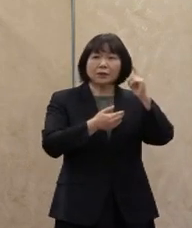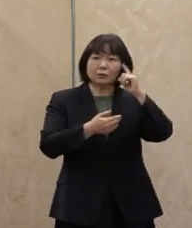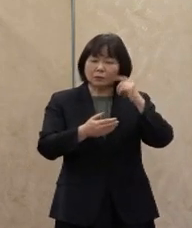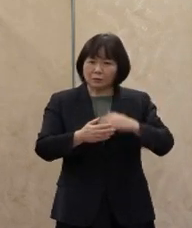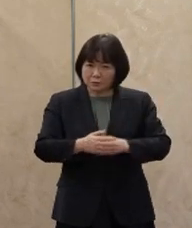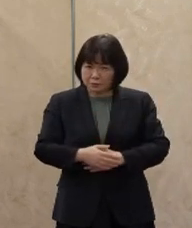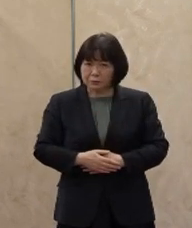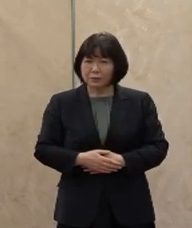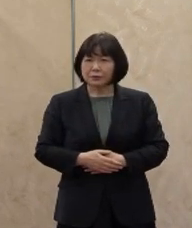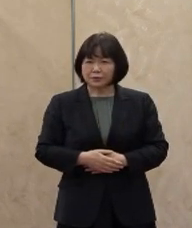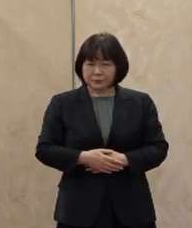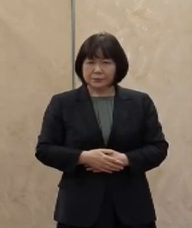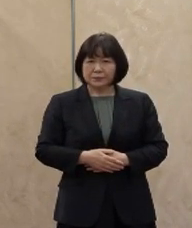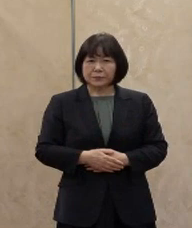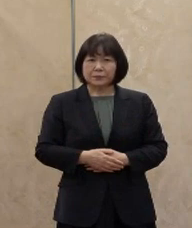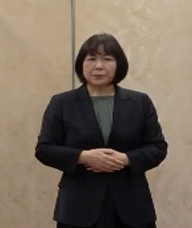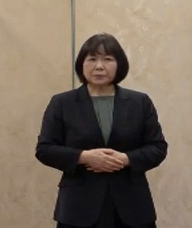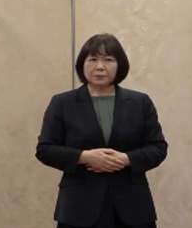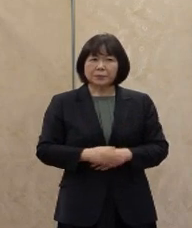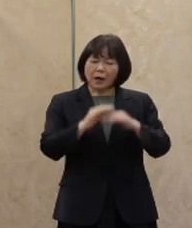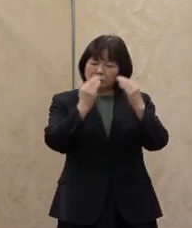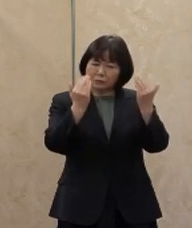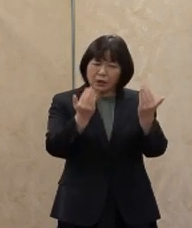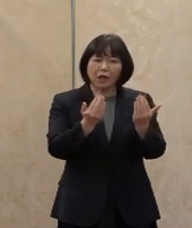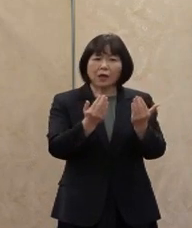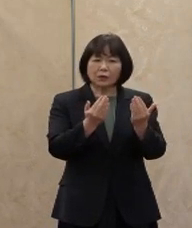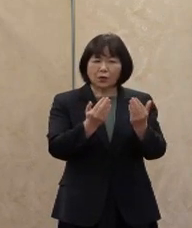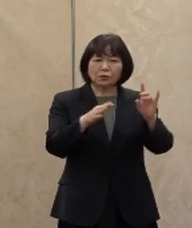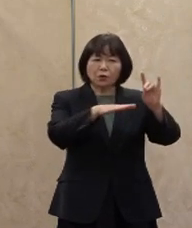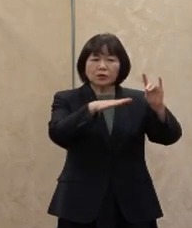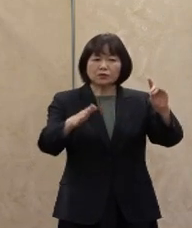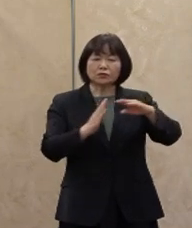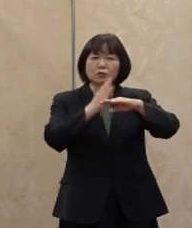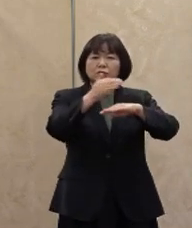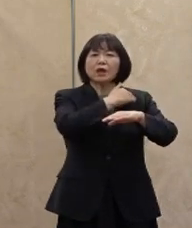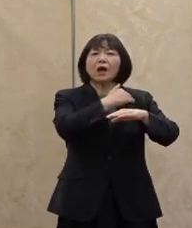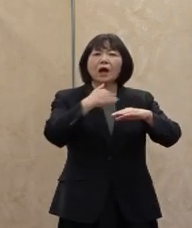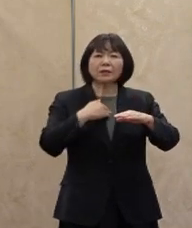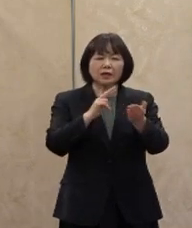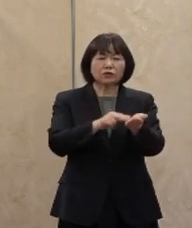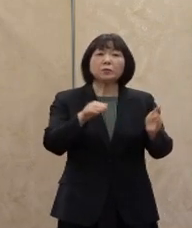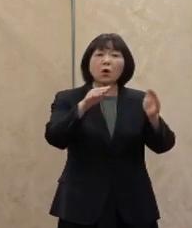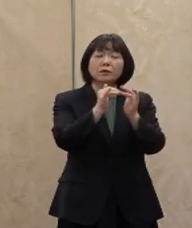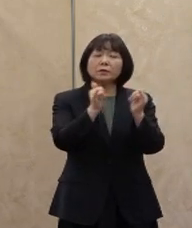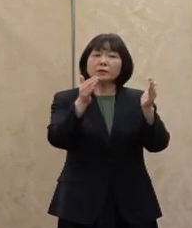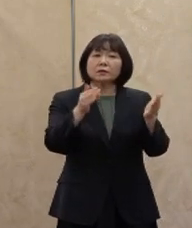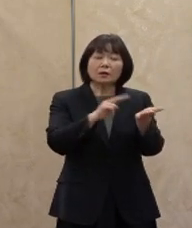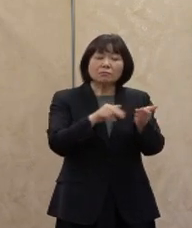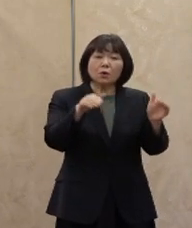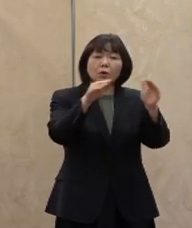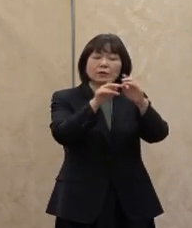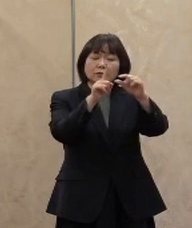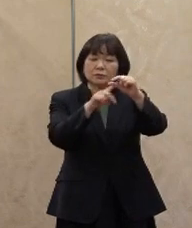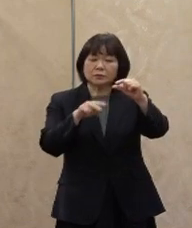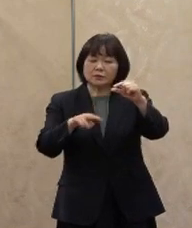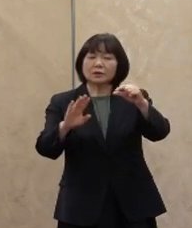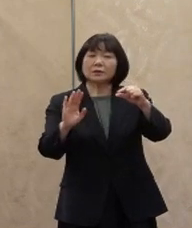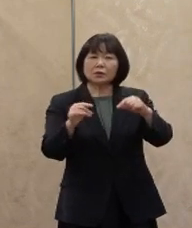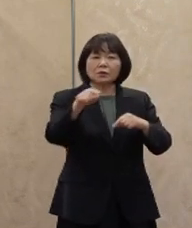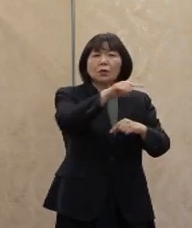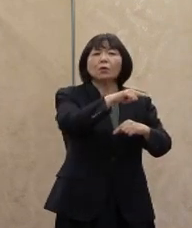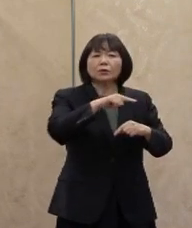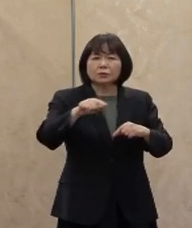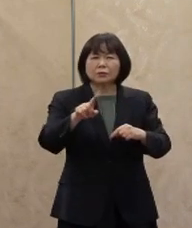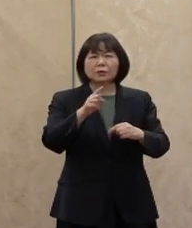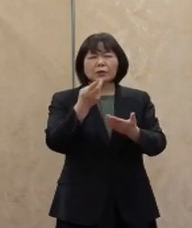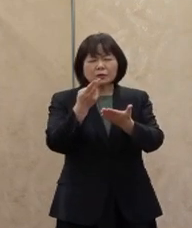の力、レベル基準をクリアする病院、これは特に民間病院が中心になりますけれども、そういったところで